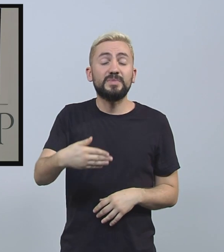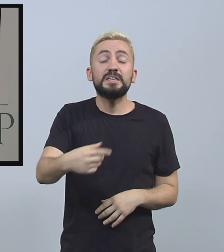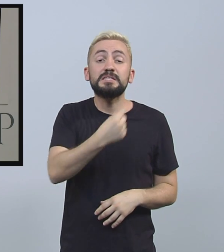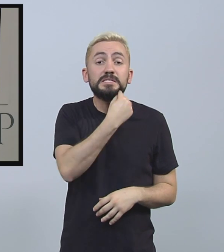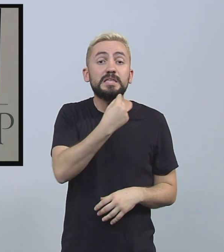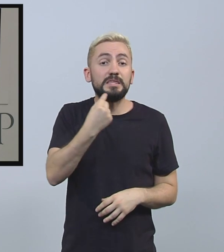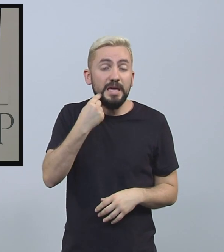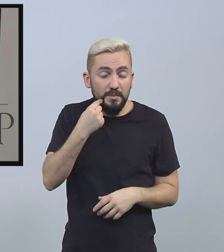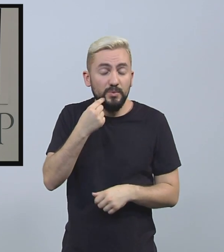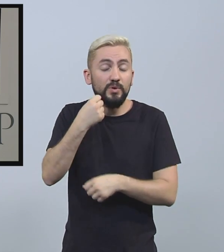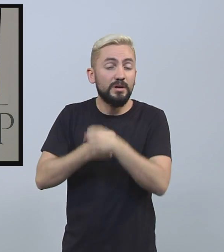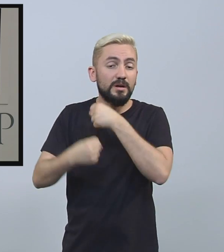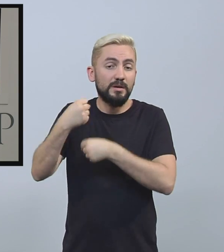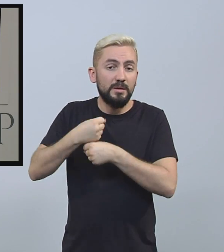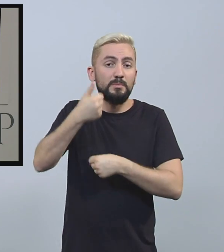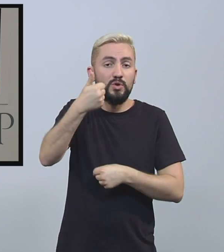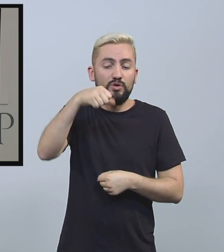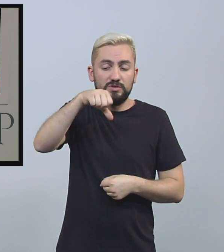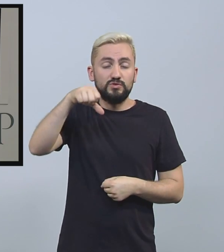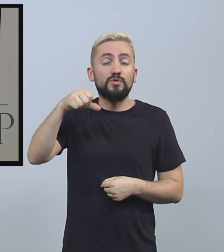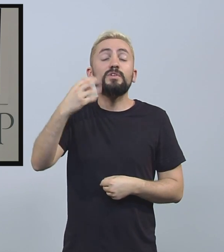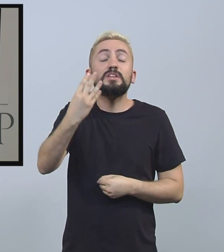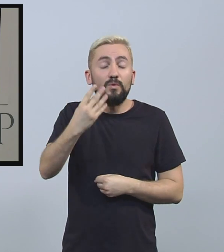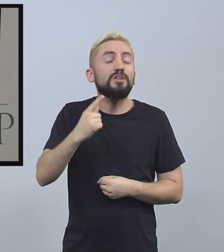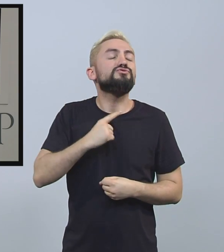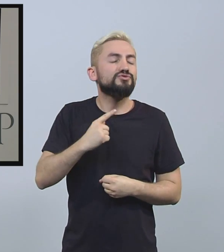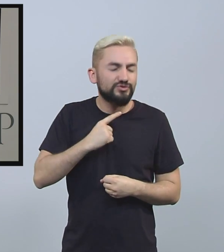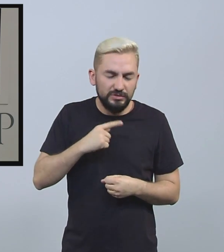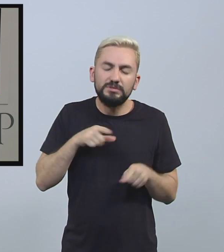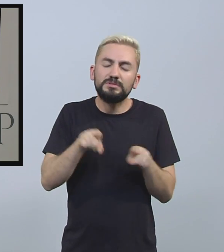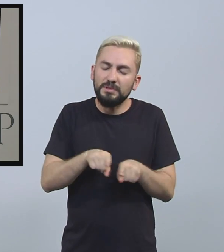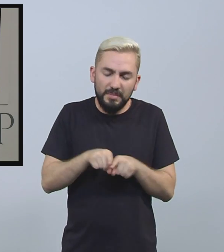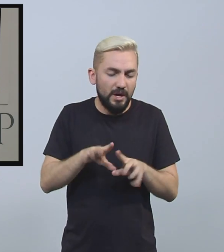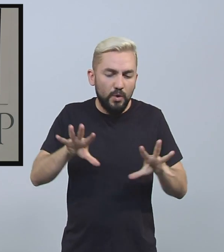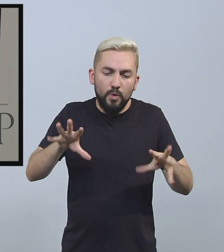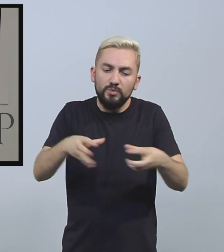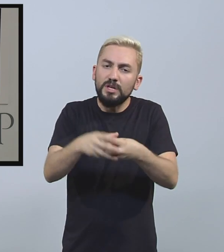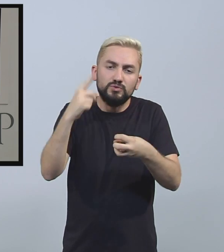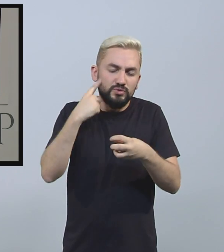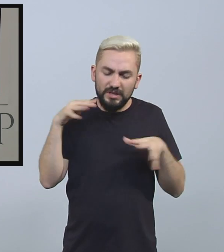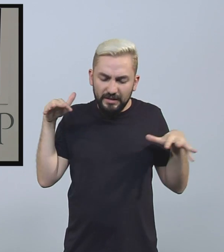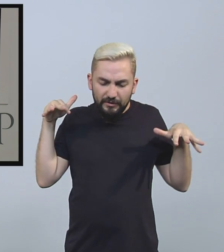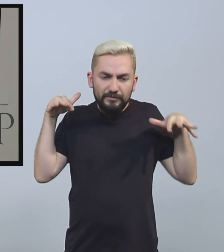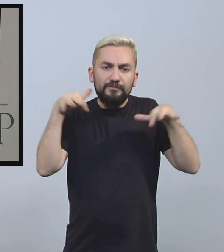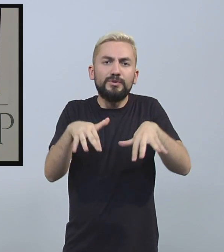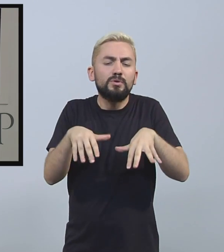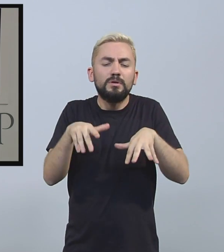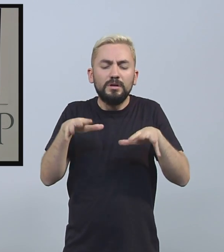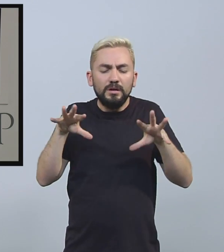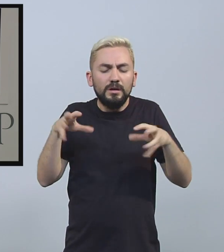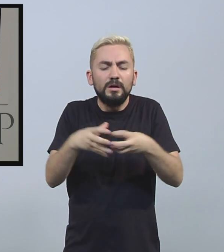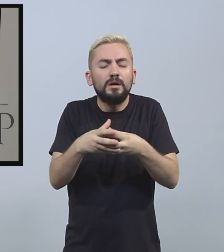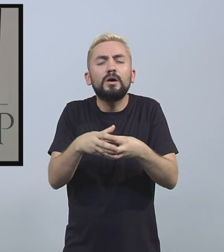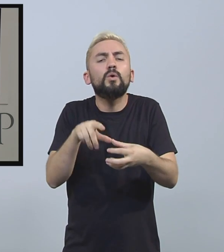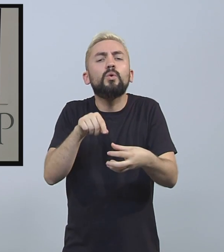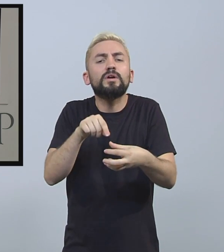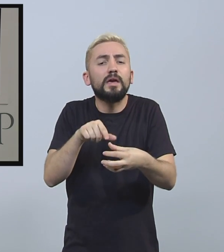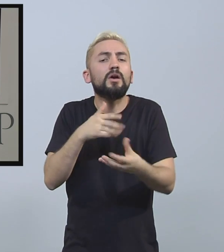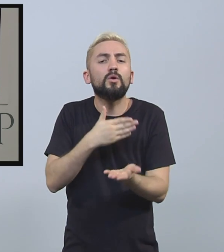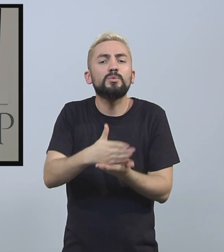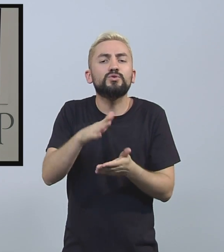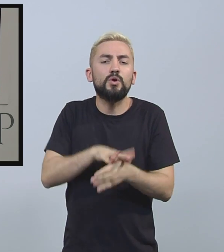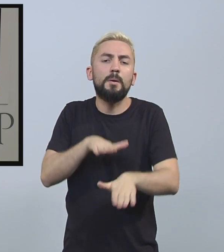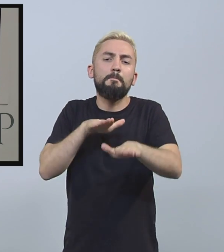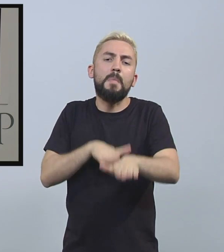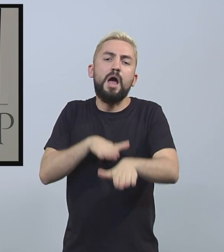1994 nós temos um evento que deu grande visibilidade para a comunidade surda pela primeira vez, que é a Marcha